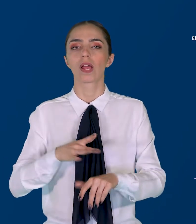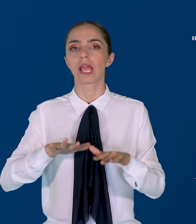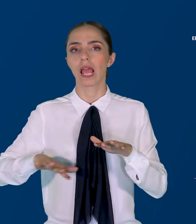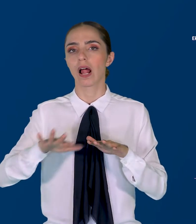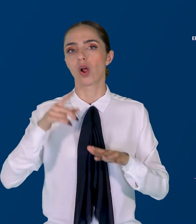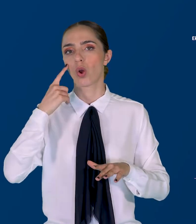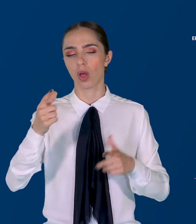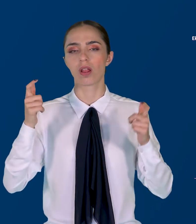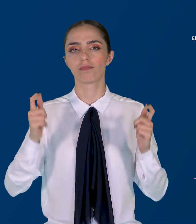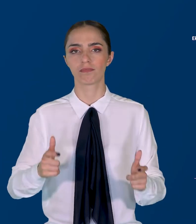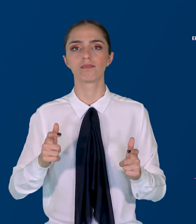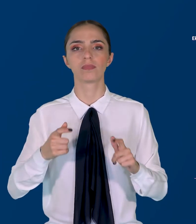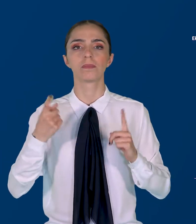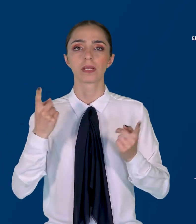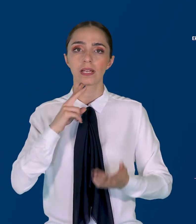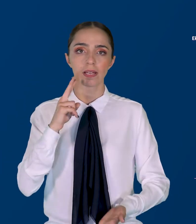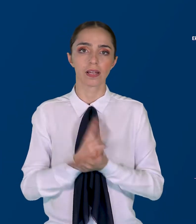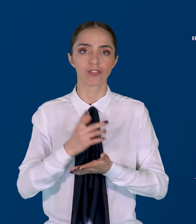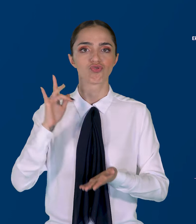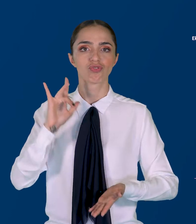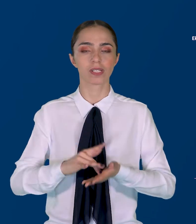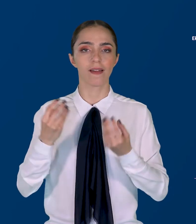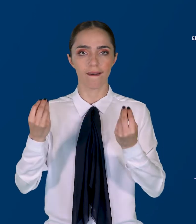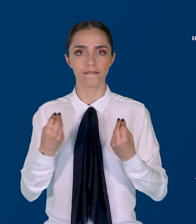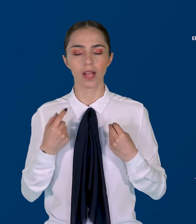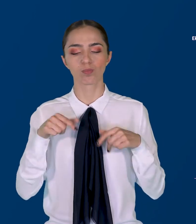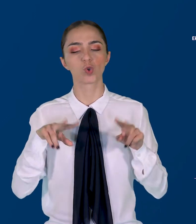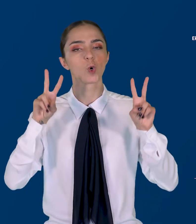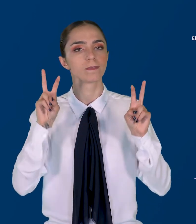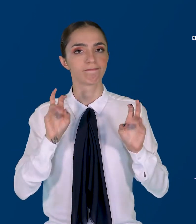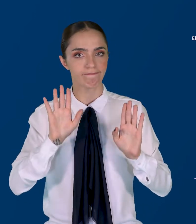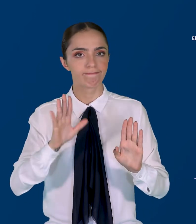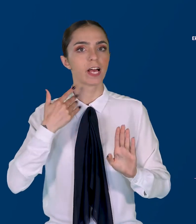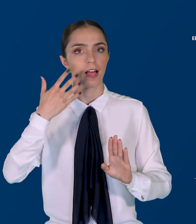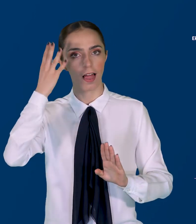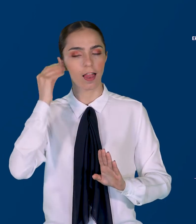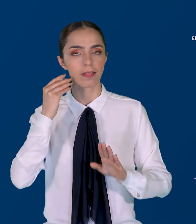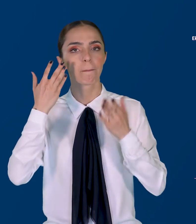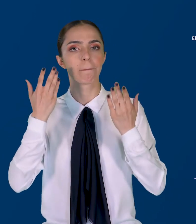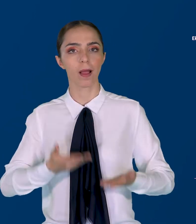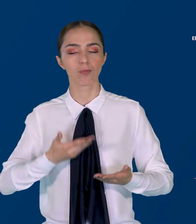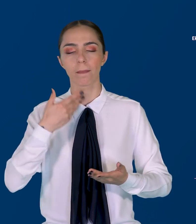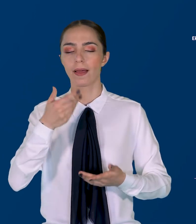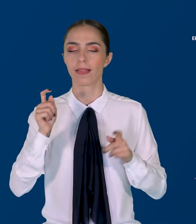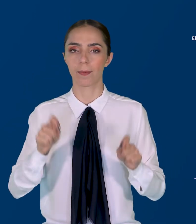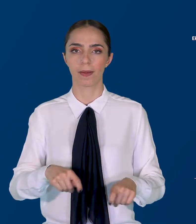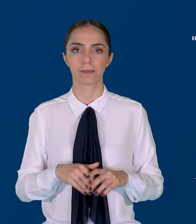yaptırıma tabi olabileceği hususunu anladığını beyan ve kabul ederim. Herhangi bir